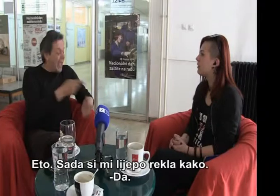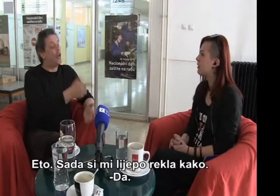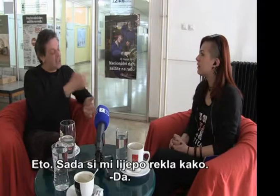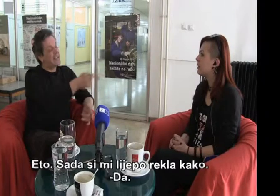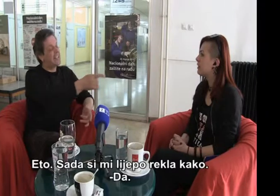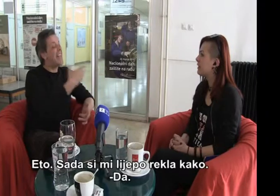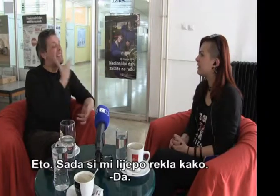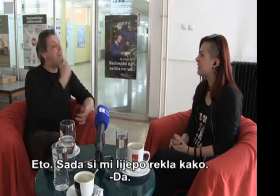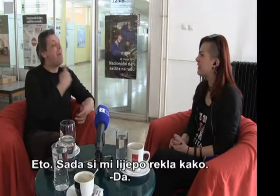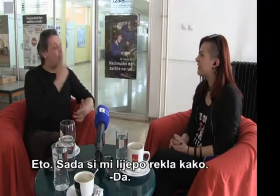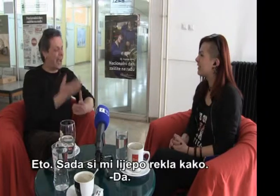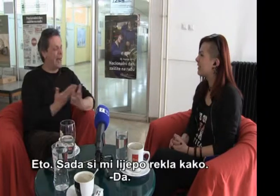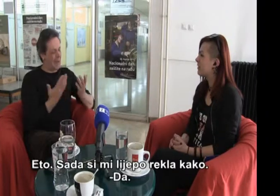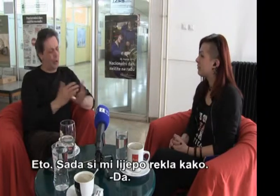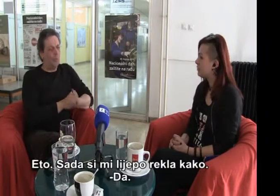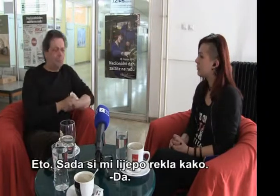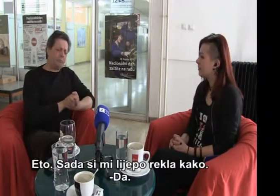Eto, sad si lijepo rekla kako.